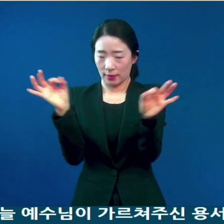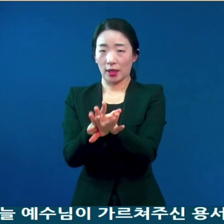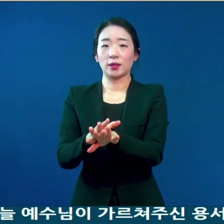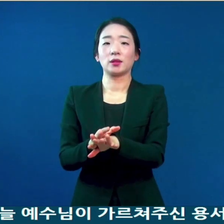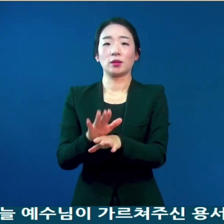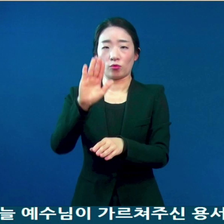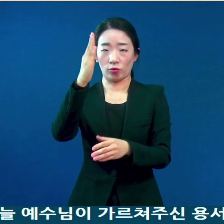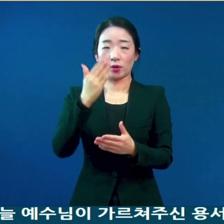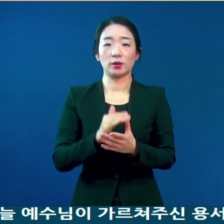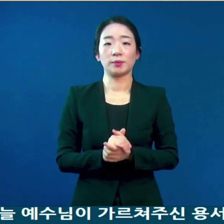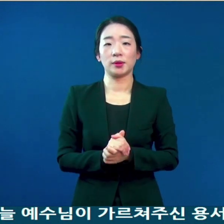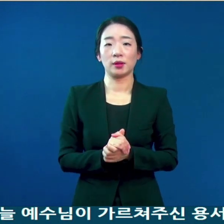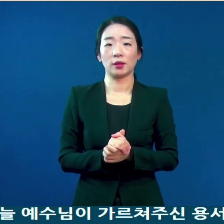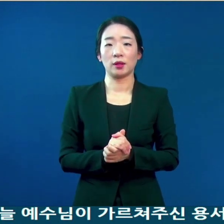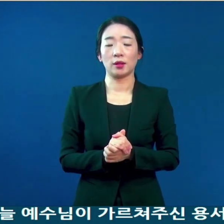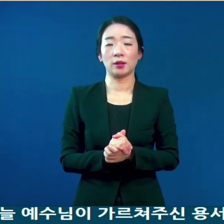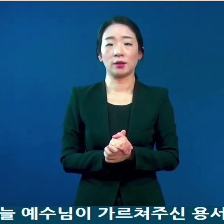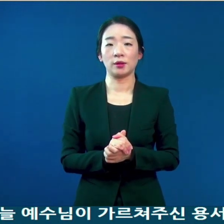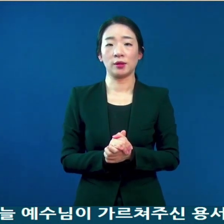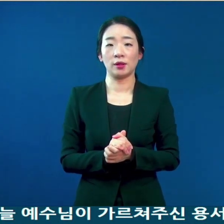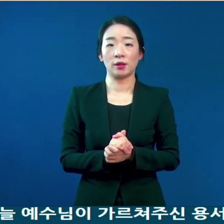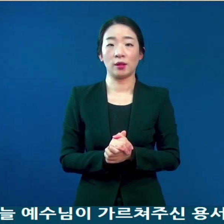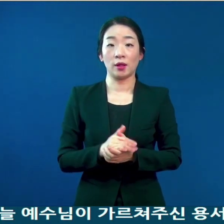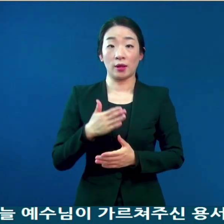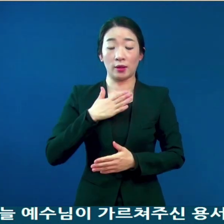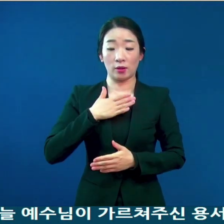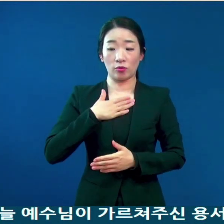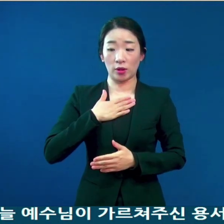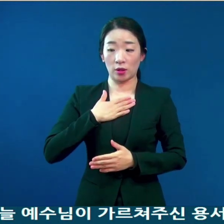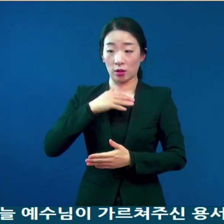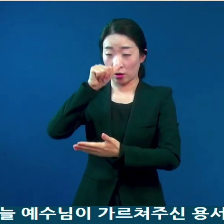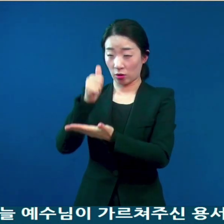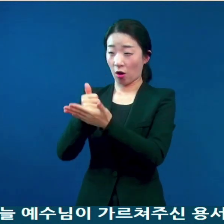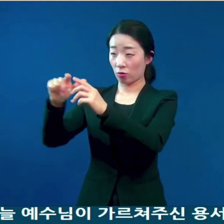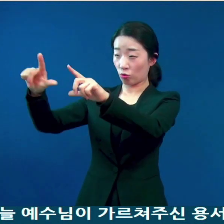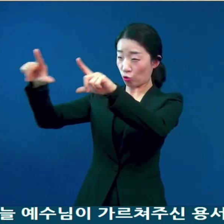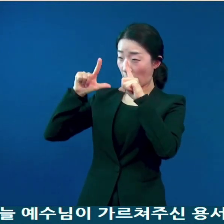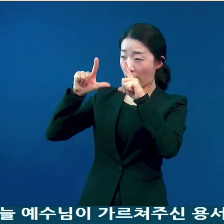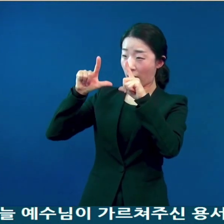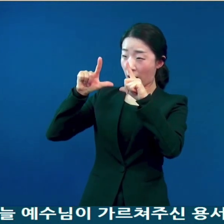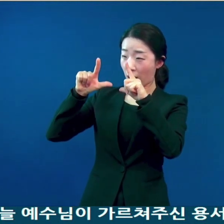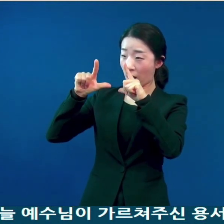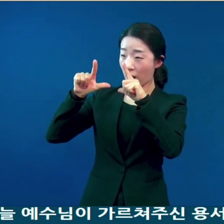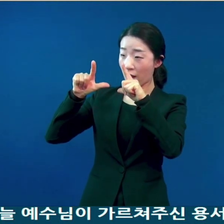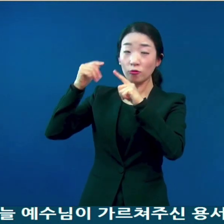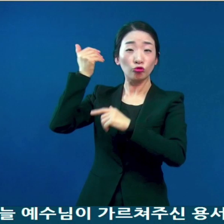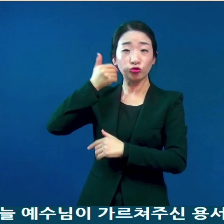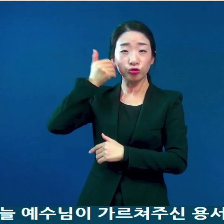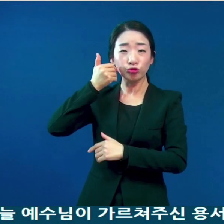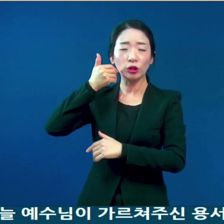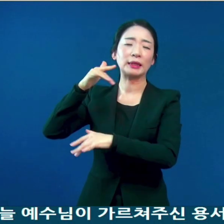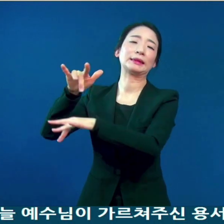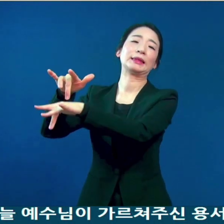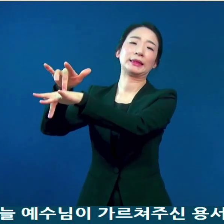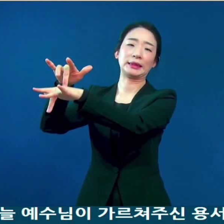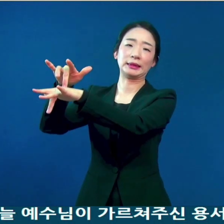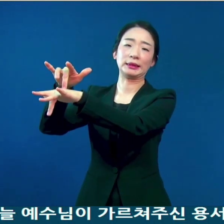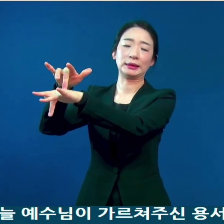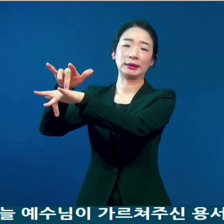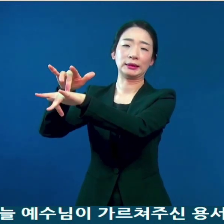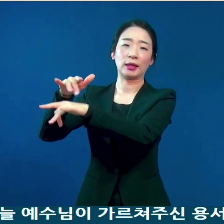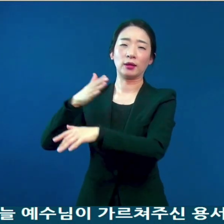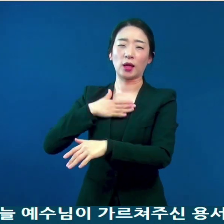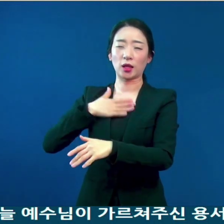궁극적으로 우리를 정죄하는 힘은 사탄입니다. 사탄의 목적은 우리를 속박하는